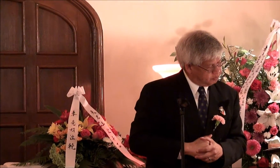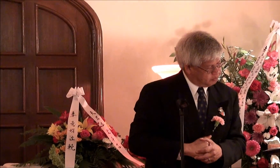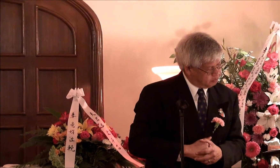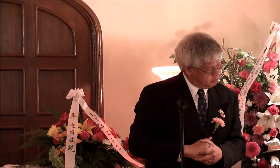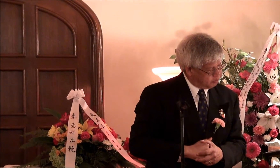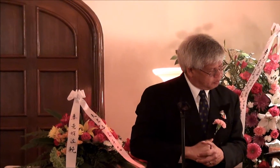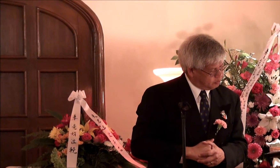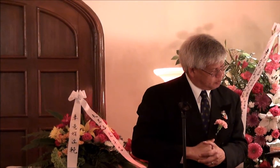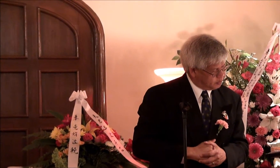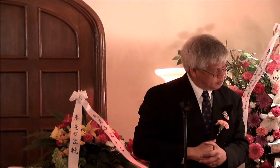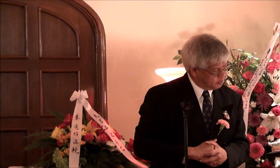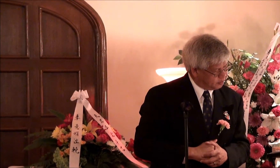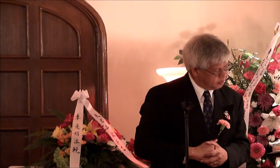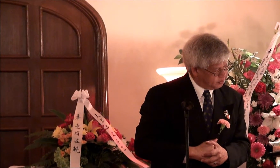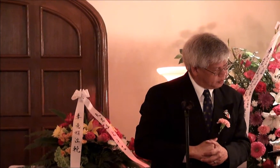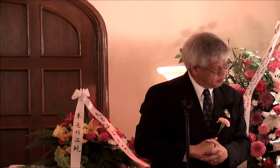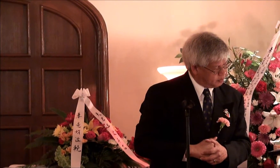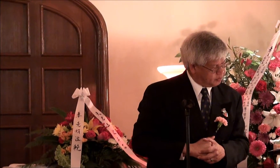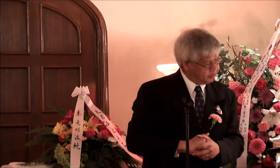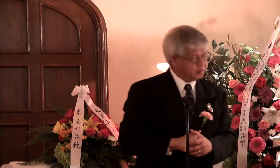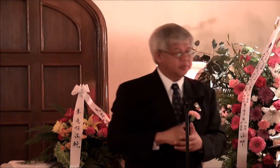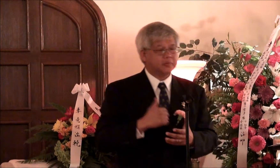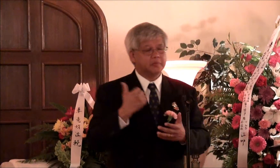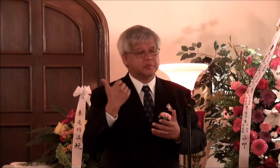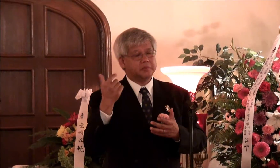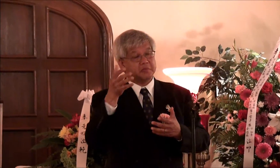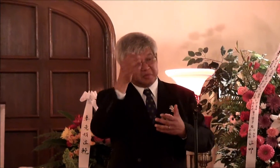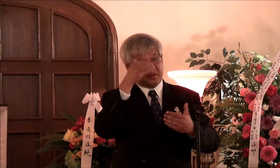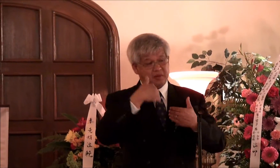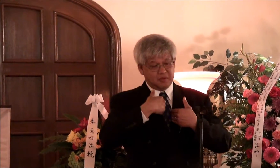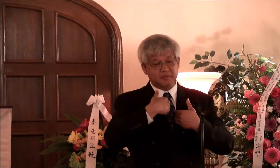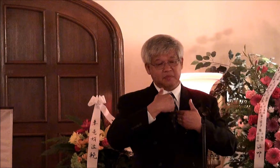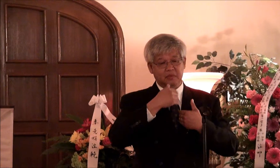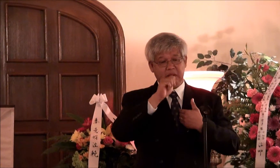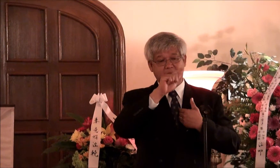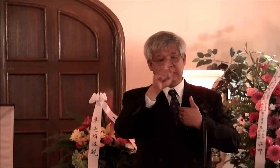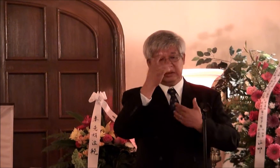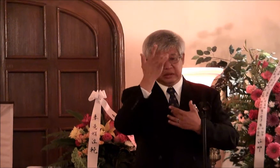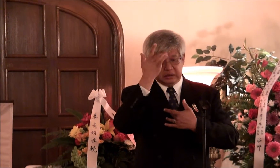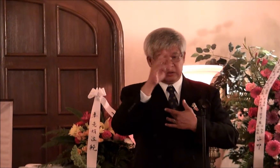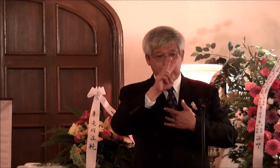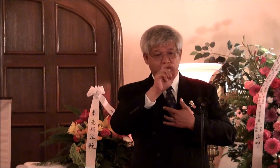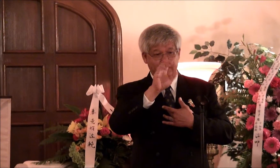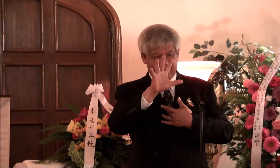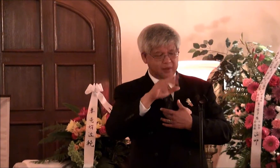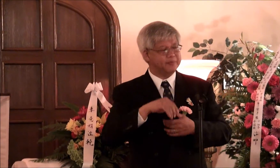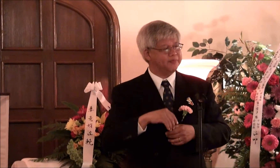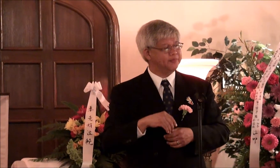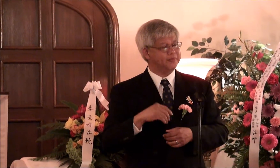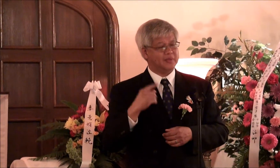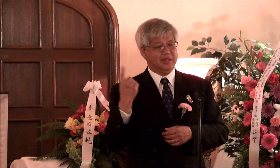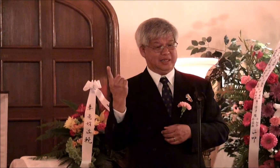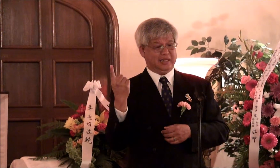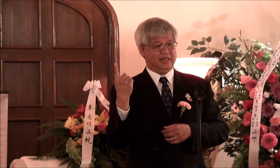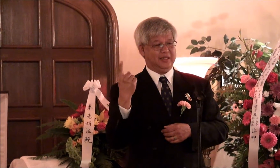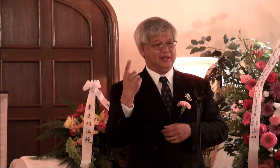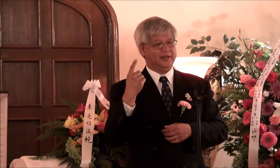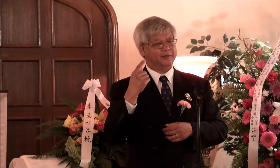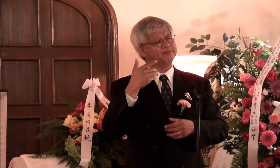stayed here for health reasons. 佢因為佢有自己嘅緣故咧，就留喺呢度。 My father was diagnosed